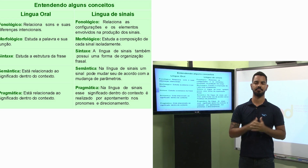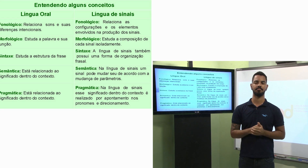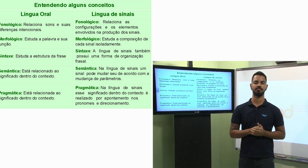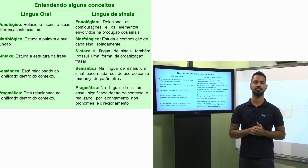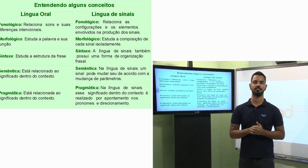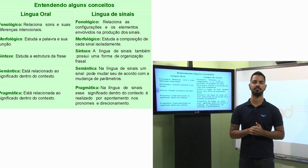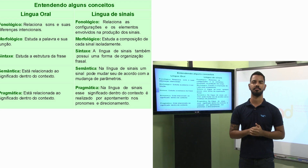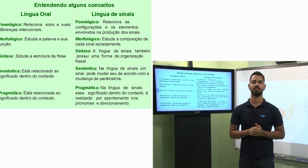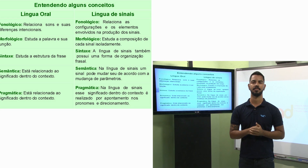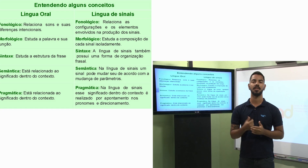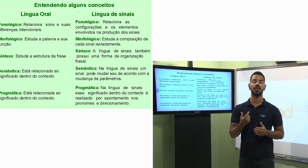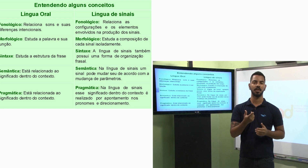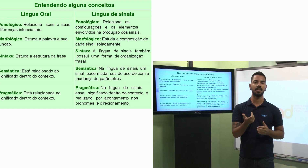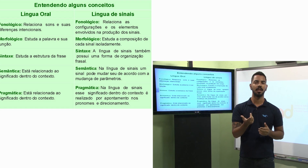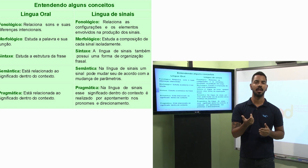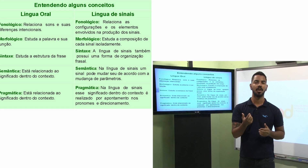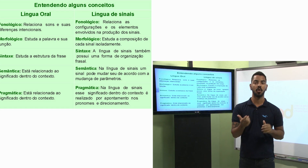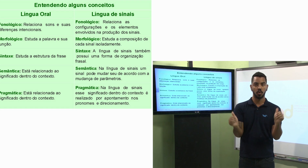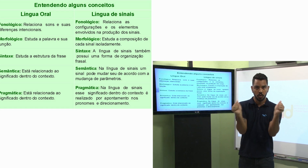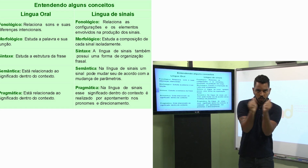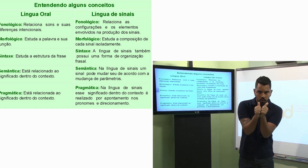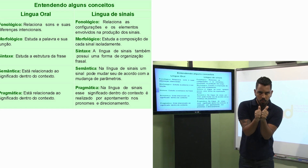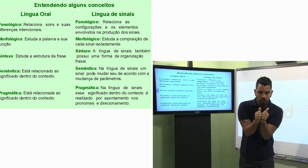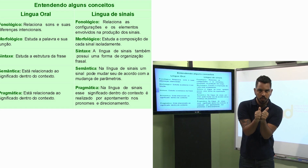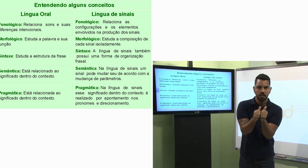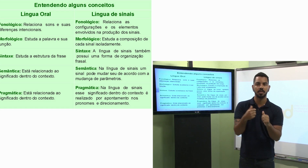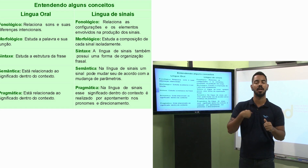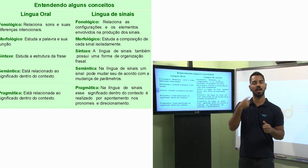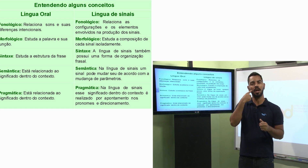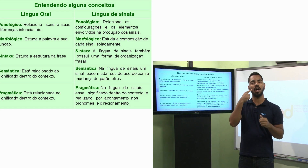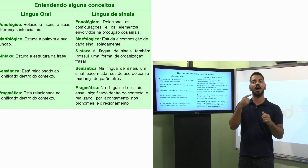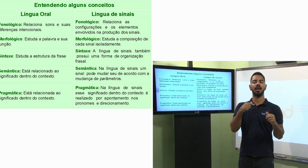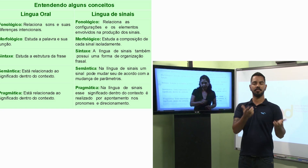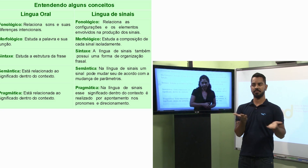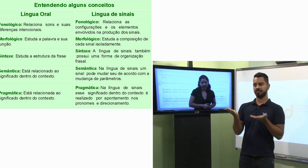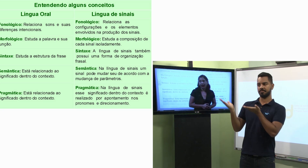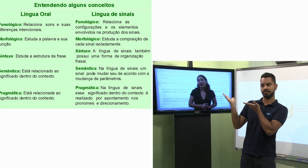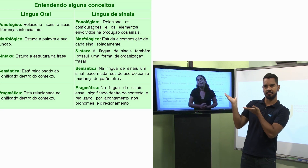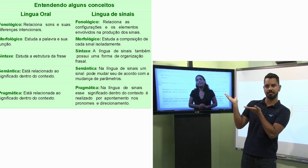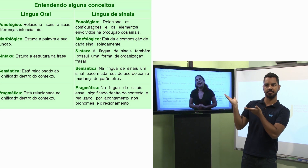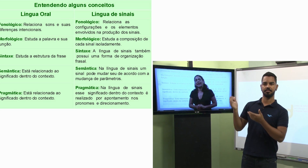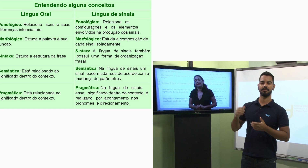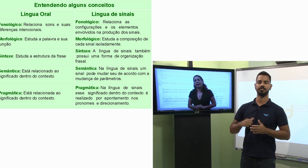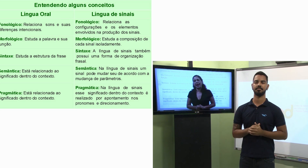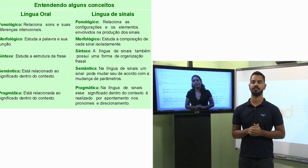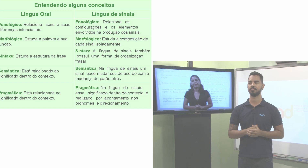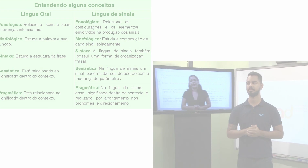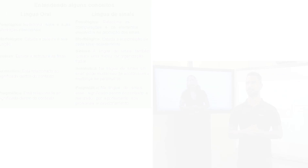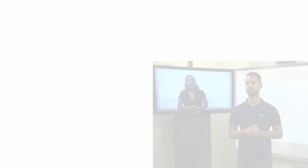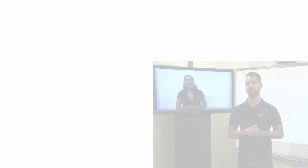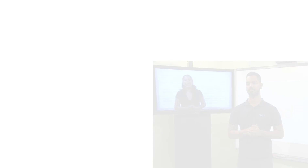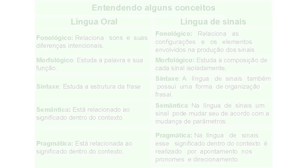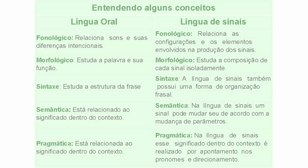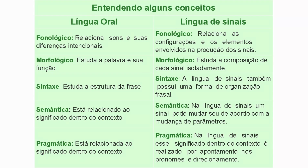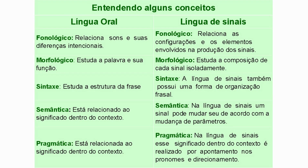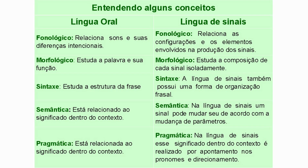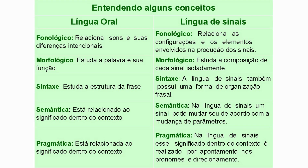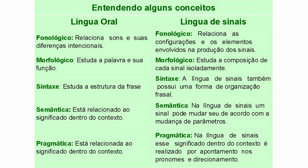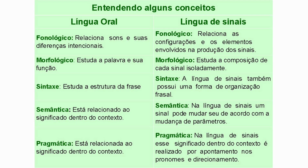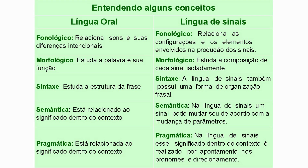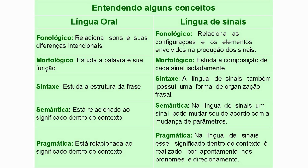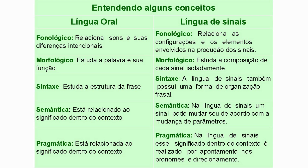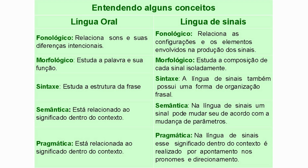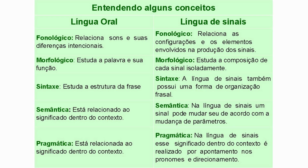analogia juntos. Observe o quadro comigo, por favor. Vamos lá, então. Para lembrar,